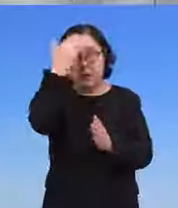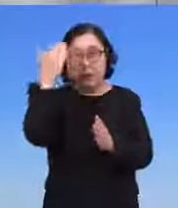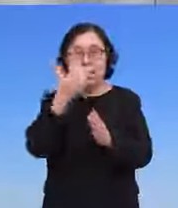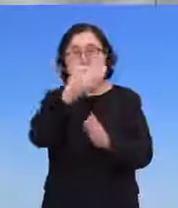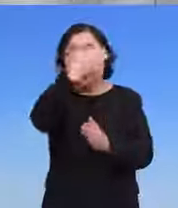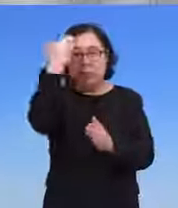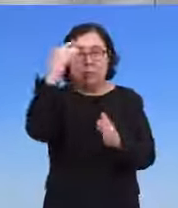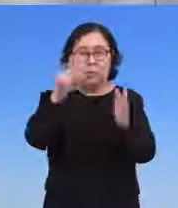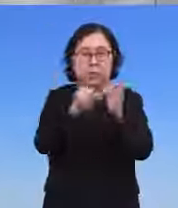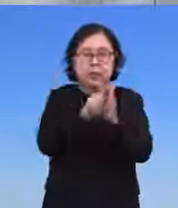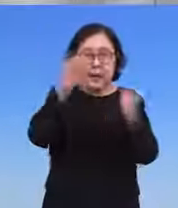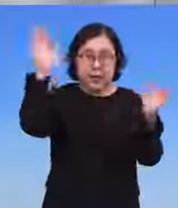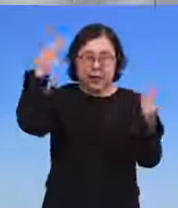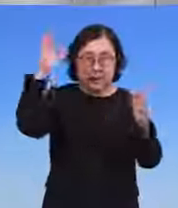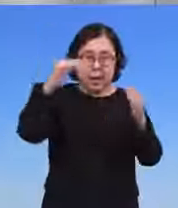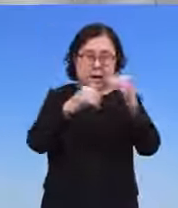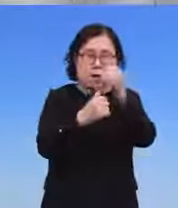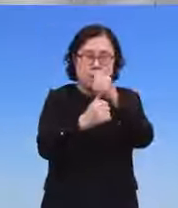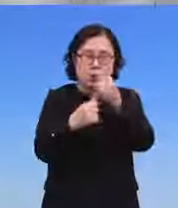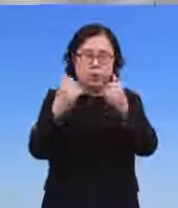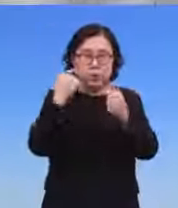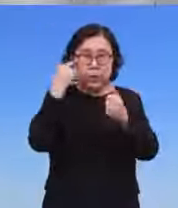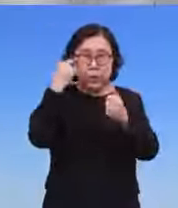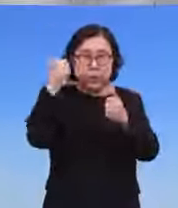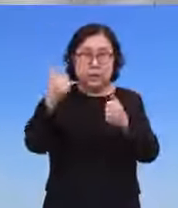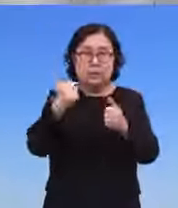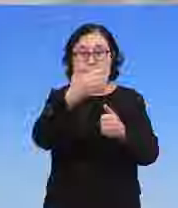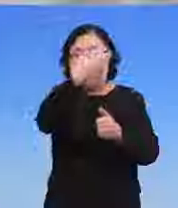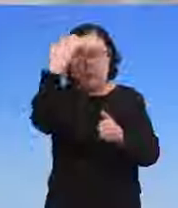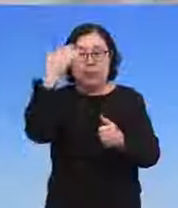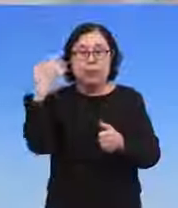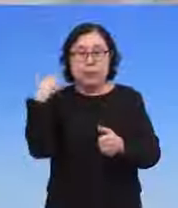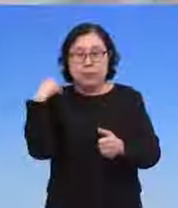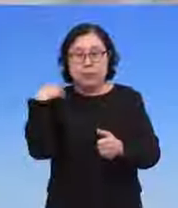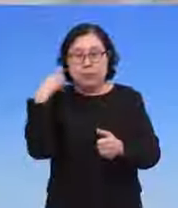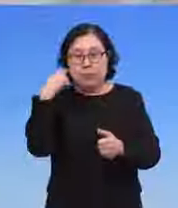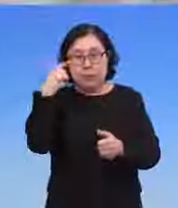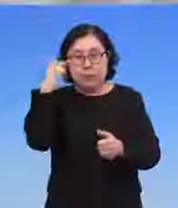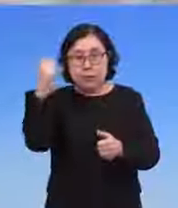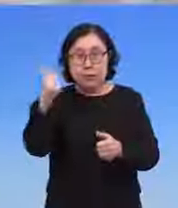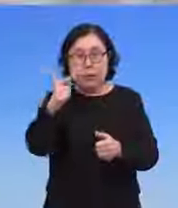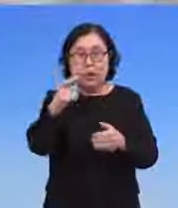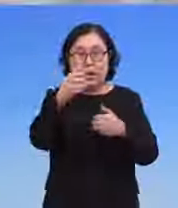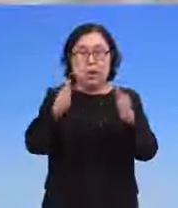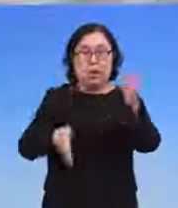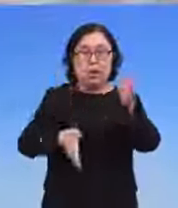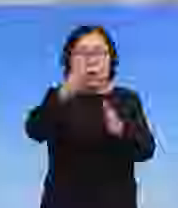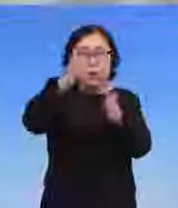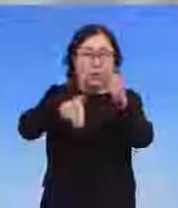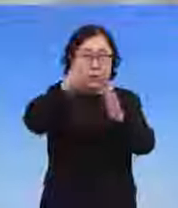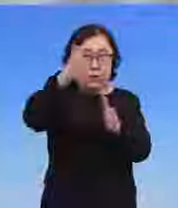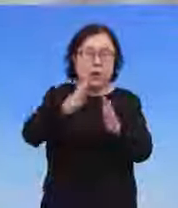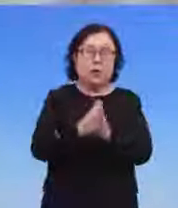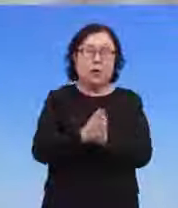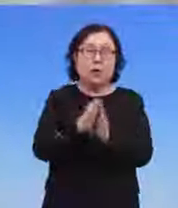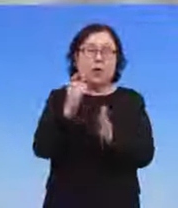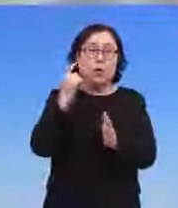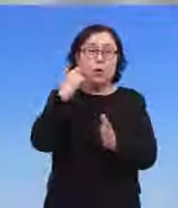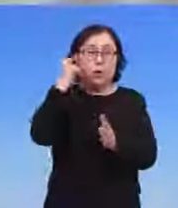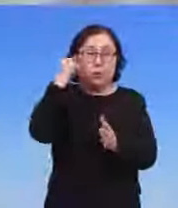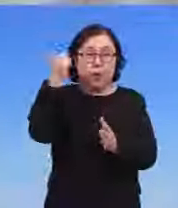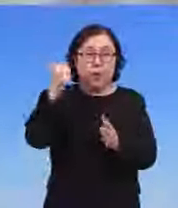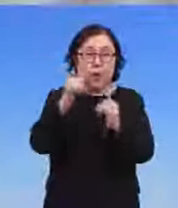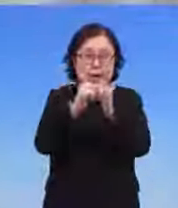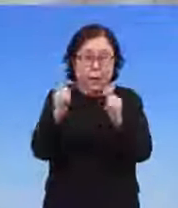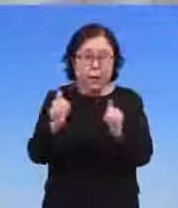목회자 청년은 젊은 신학생, 젊은 부교역자, 그리고 젊은 담임 목사. 이분들을 이 건물에서 그분들을